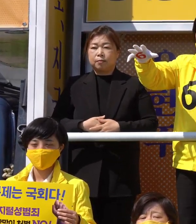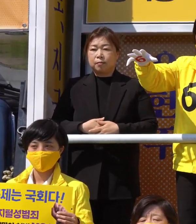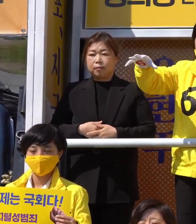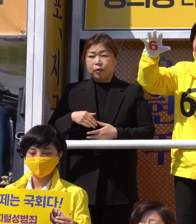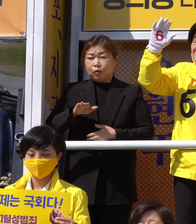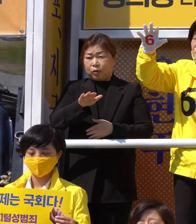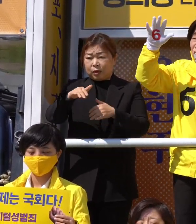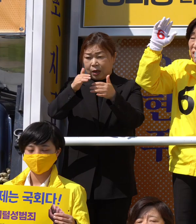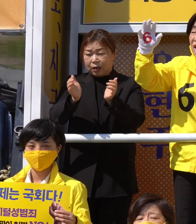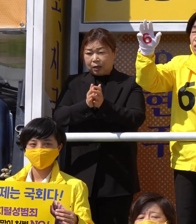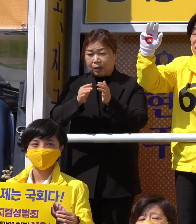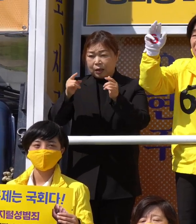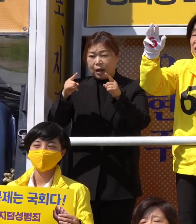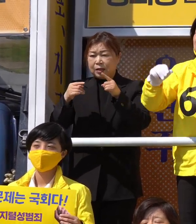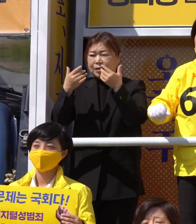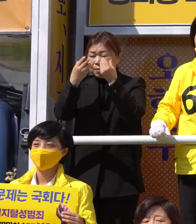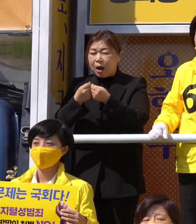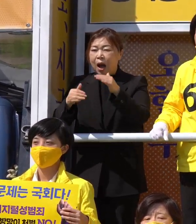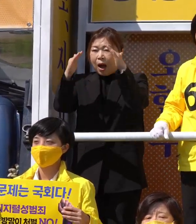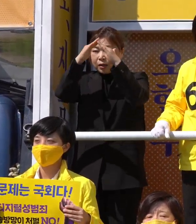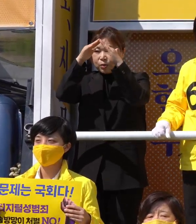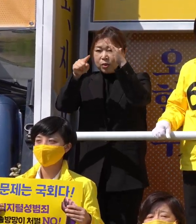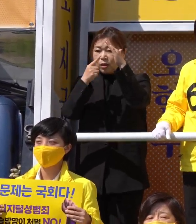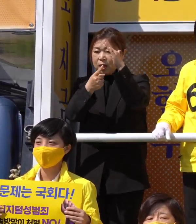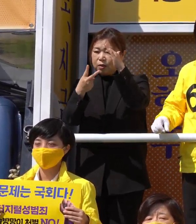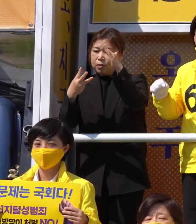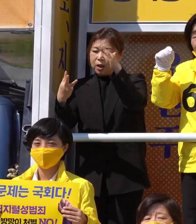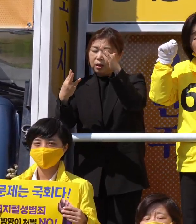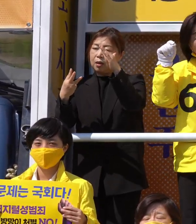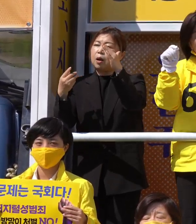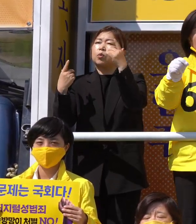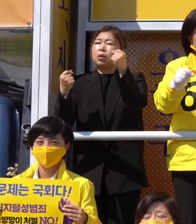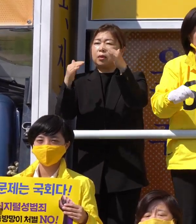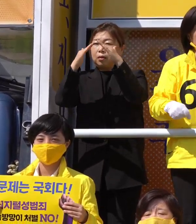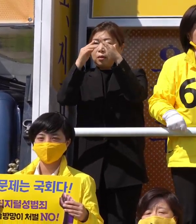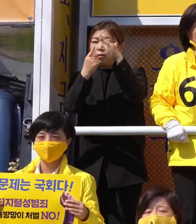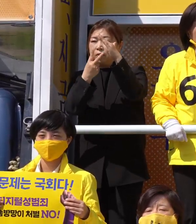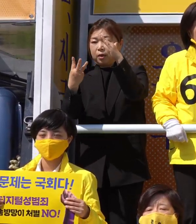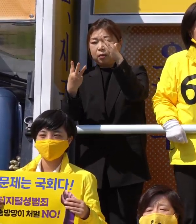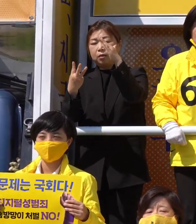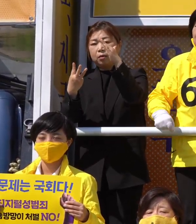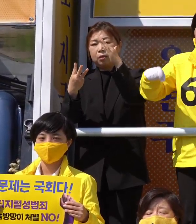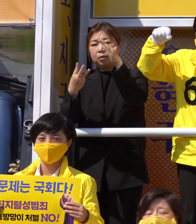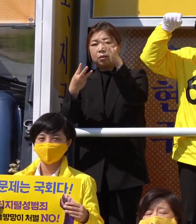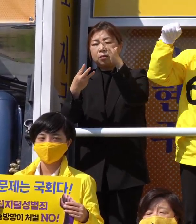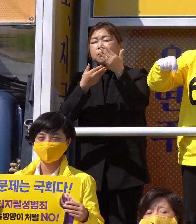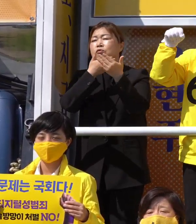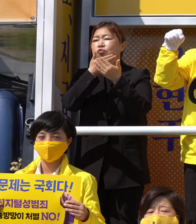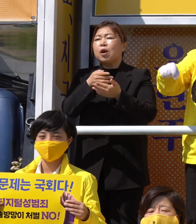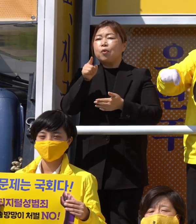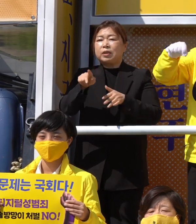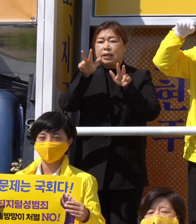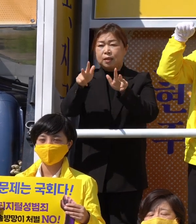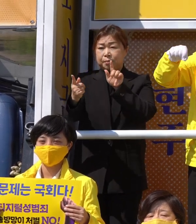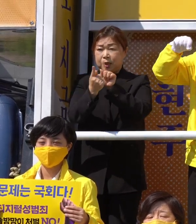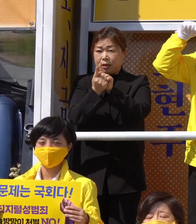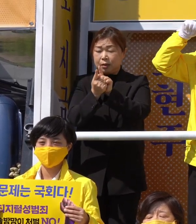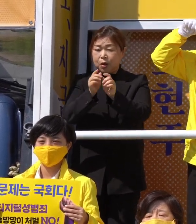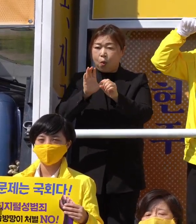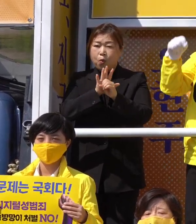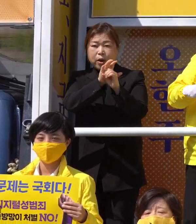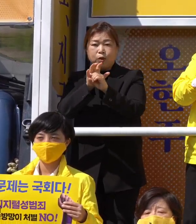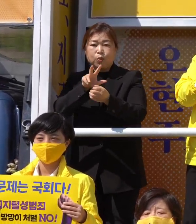민주당과 한지붕 세 가족이지 않습니까? 중요한 것은 지금 우리가 직면하고 있는 이